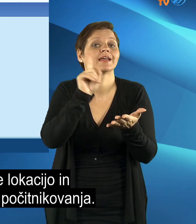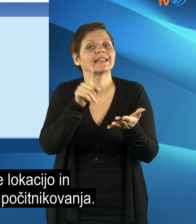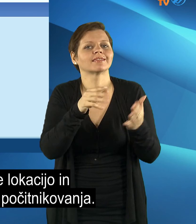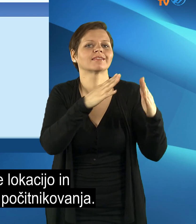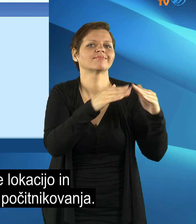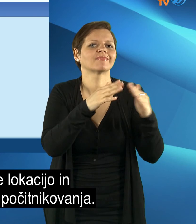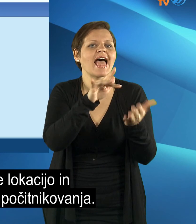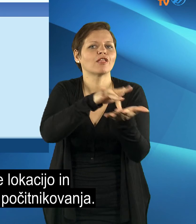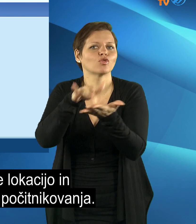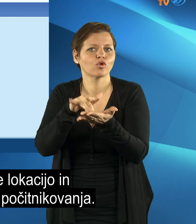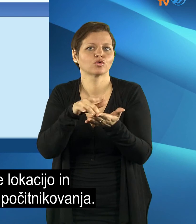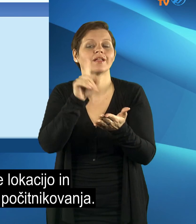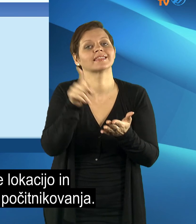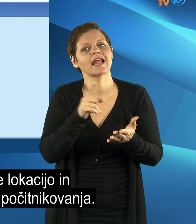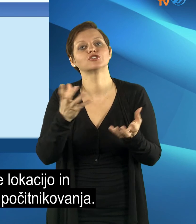termin počitnikovanja.